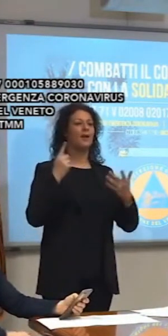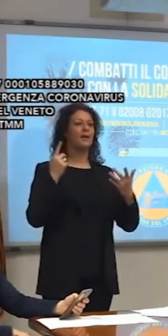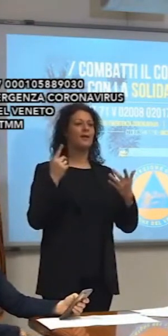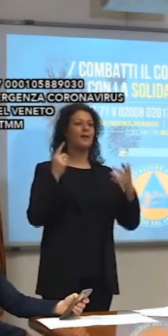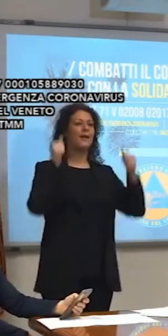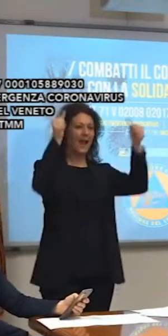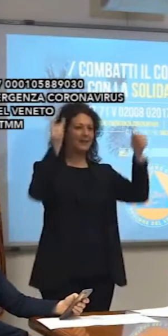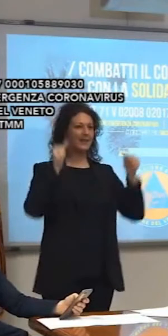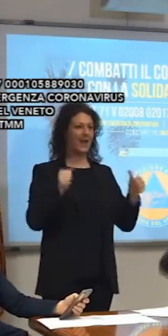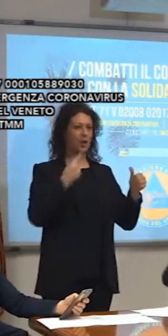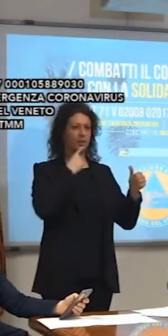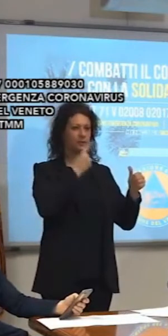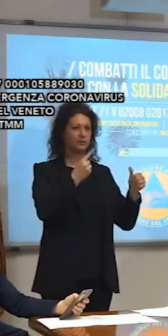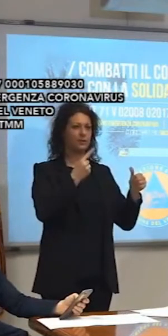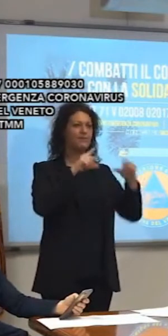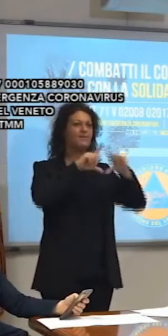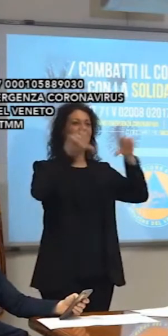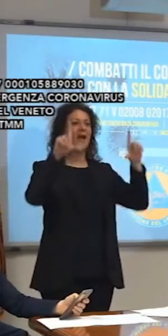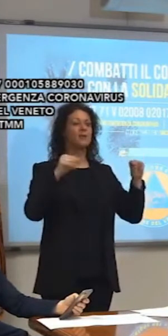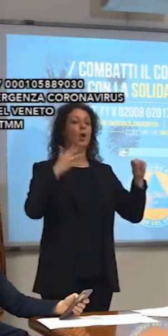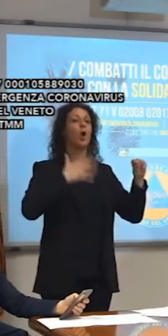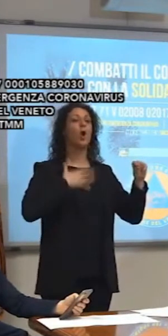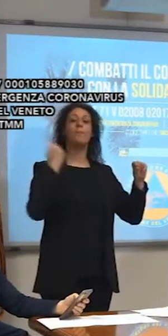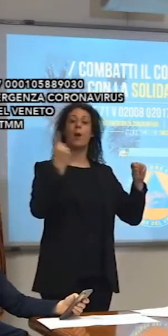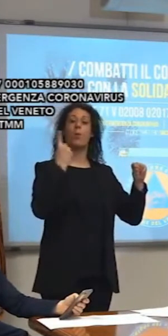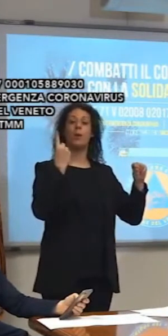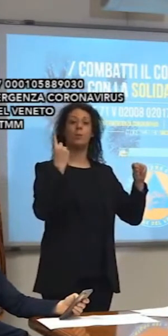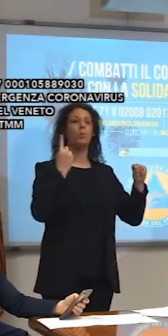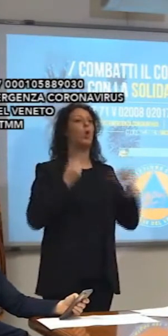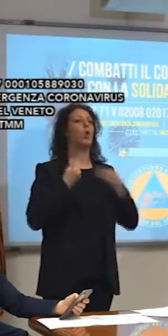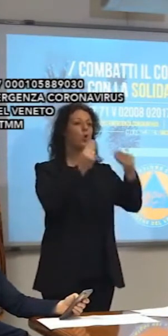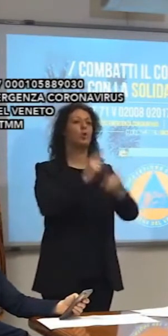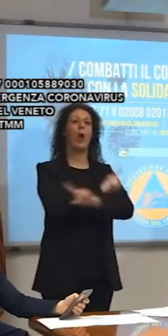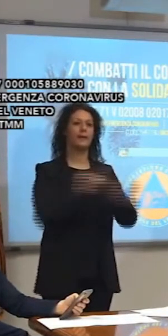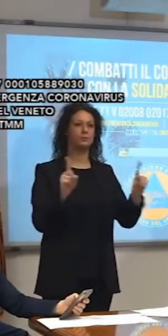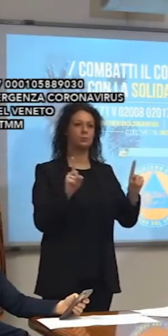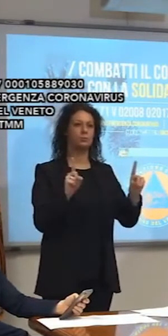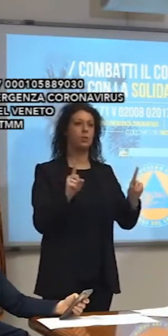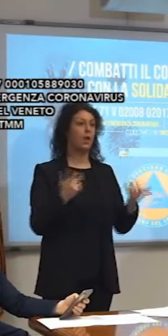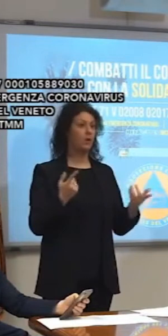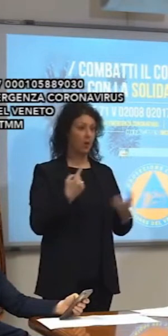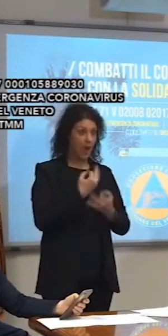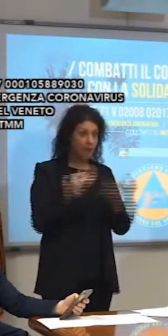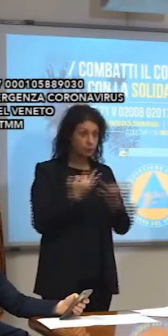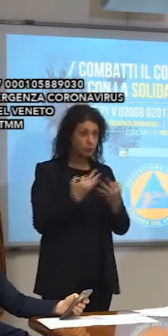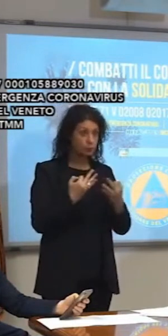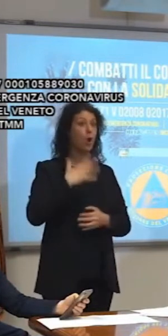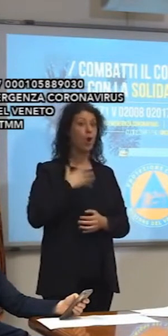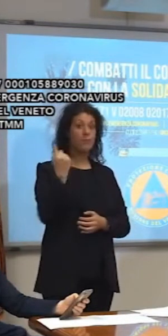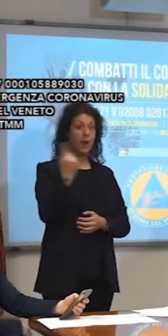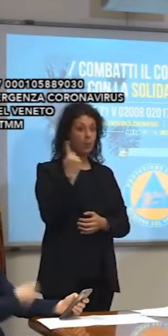per colpa di qualcuno non si fa credito a nessuno. Io trovo ingiusto che per colpa di qualcuno tutti debbano